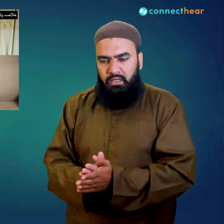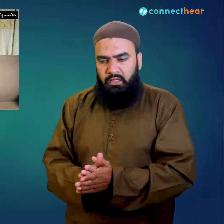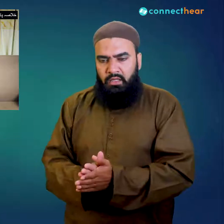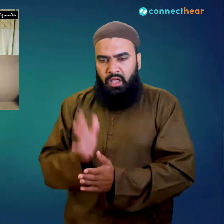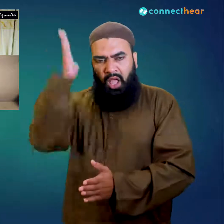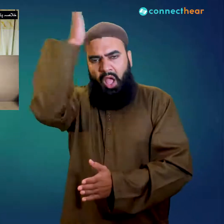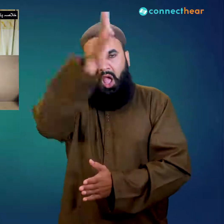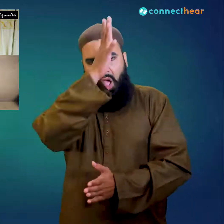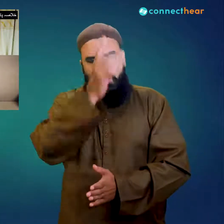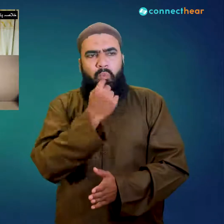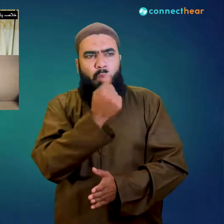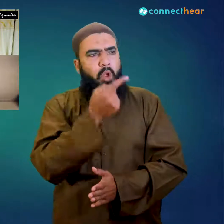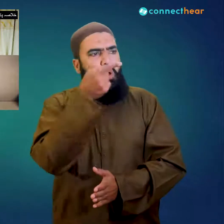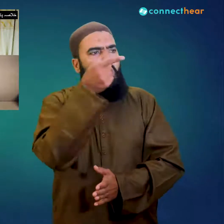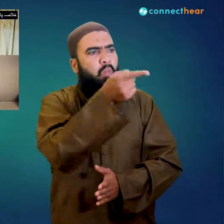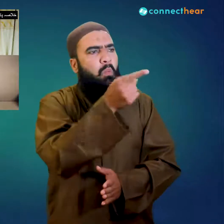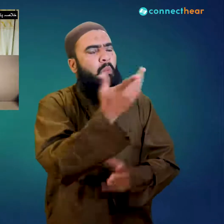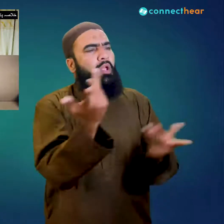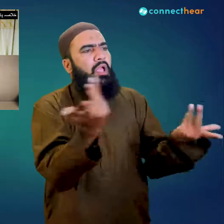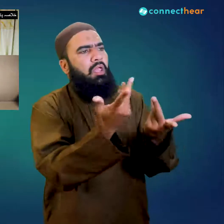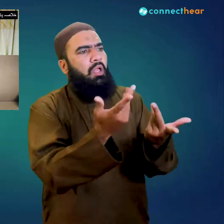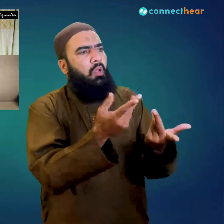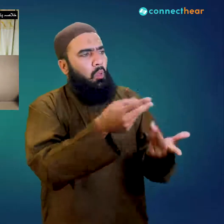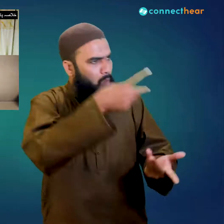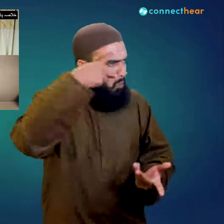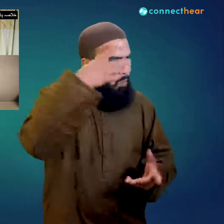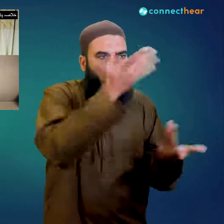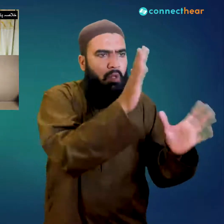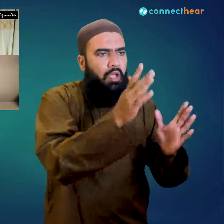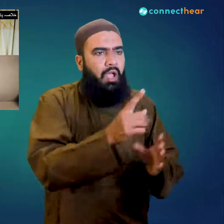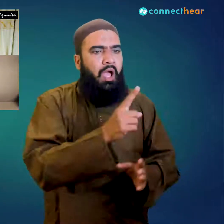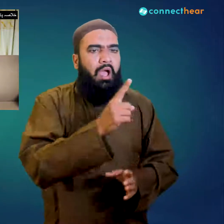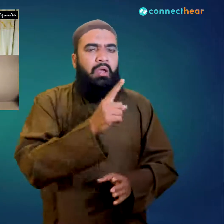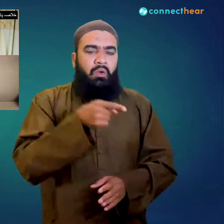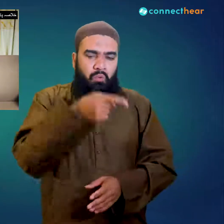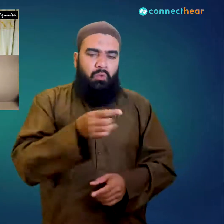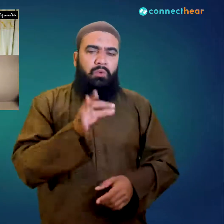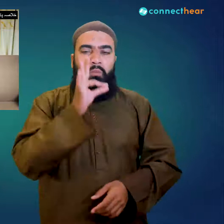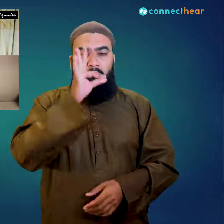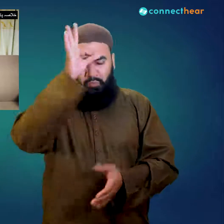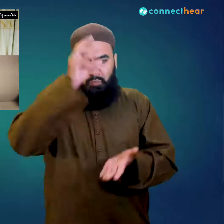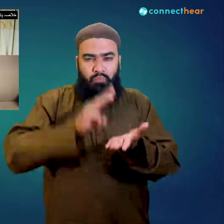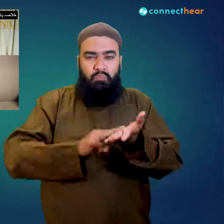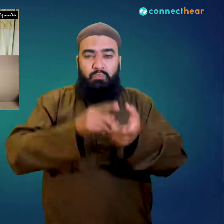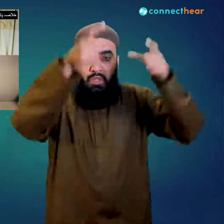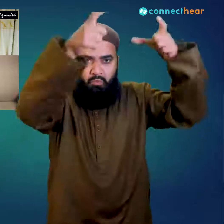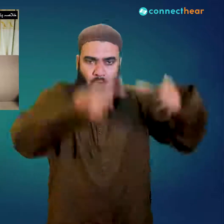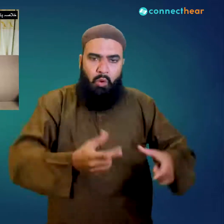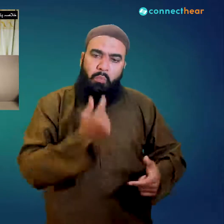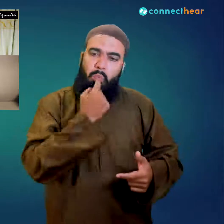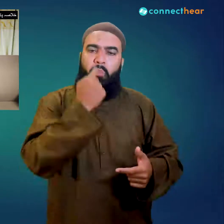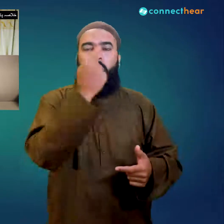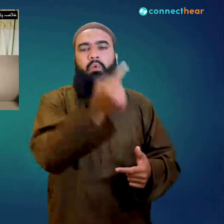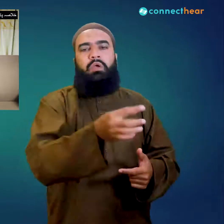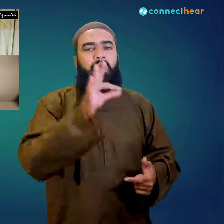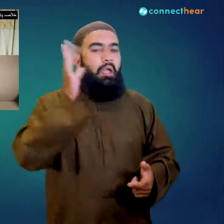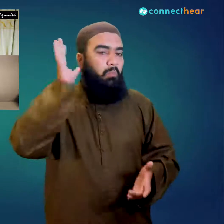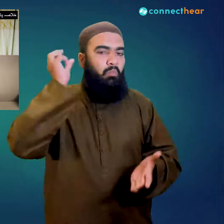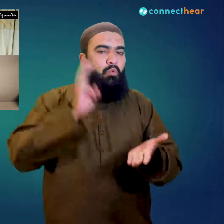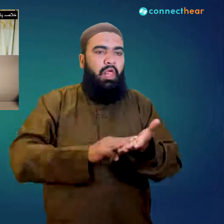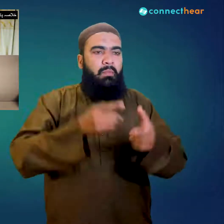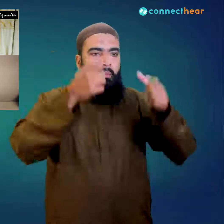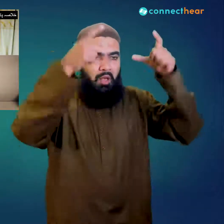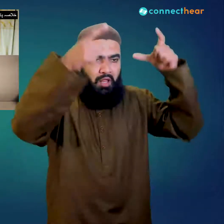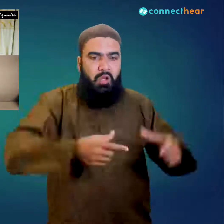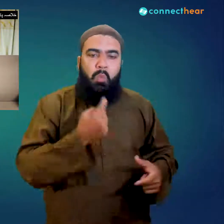علیہ وسلم نے ہمیں اس بات کی خبر دی تھی۔ تو اس گواہی کا معاملہ اس آیت کے اندر اس امت کے شرف